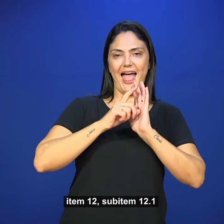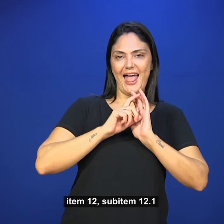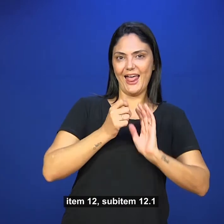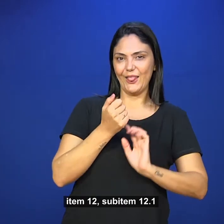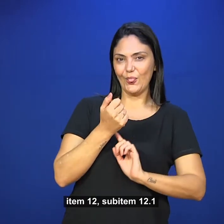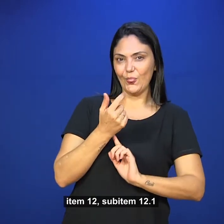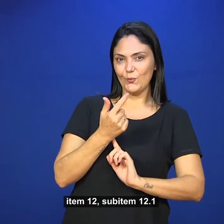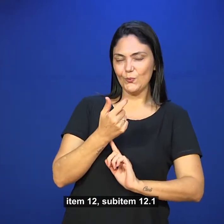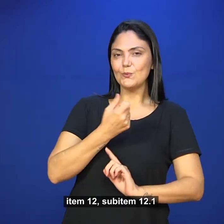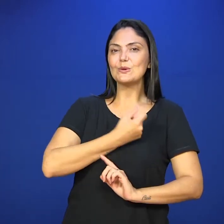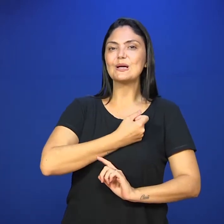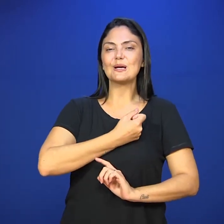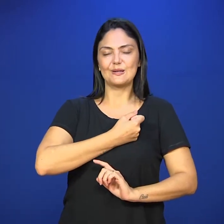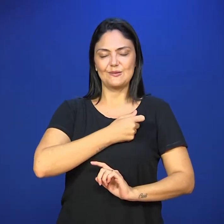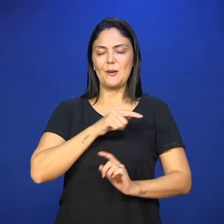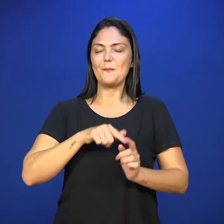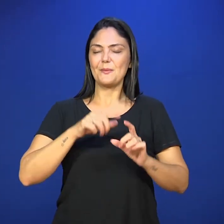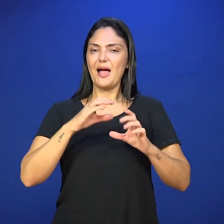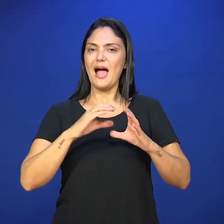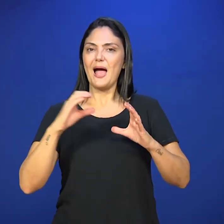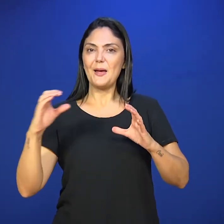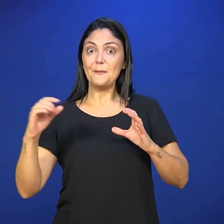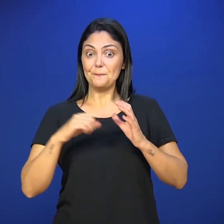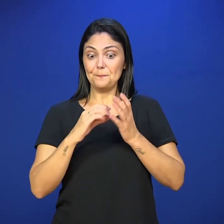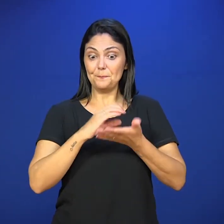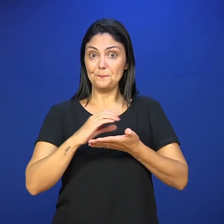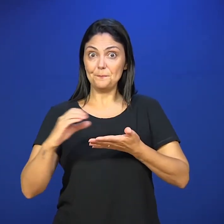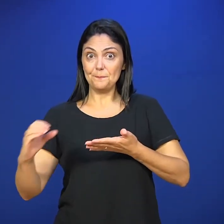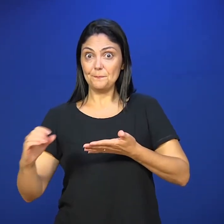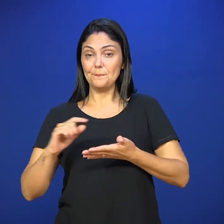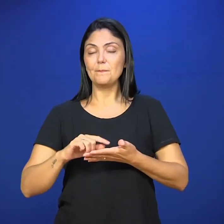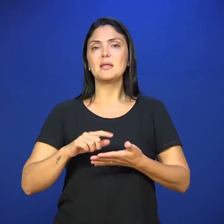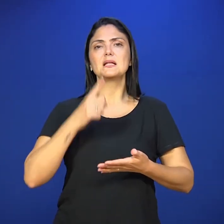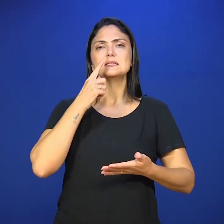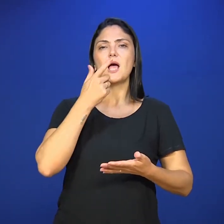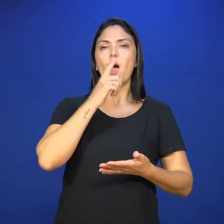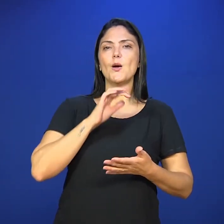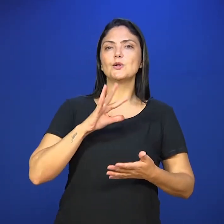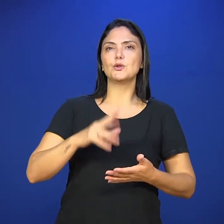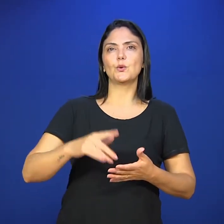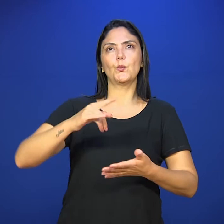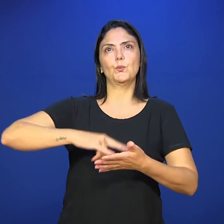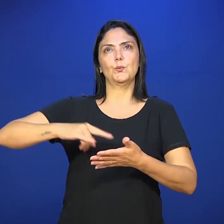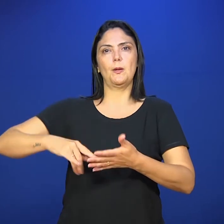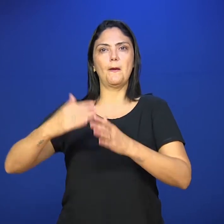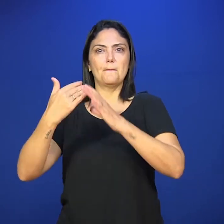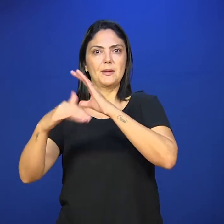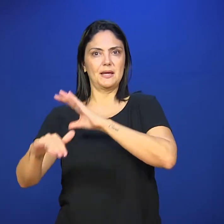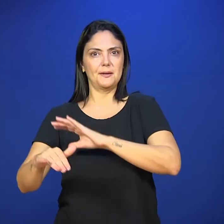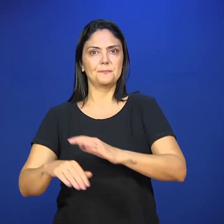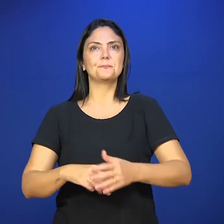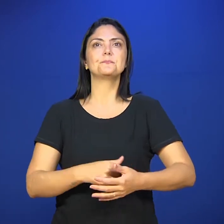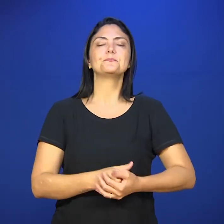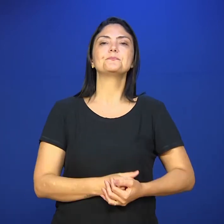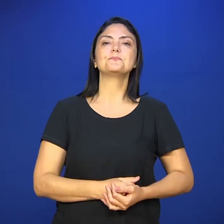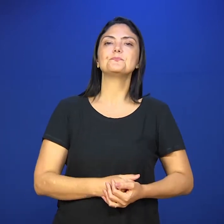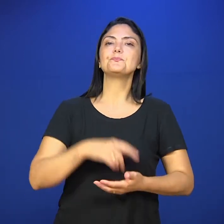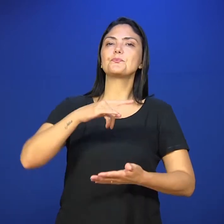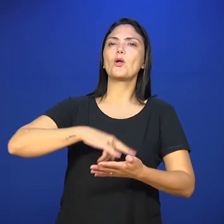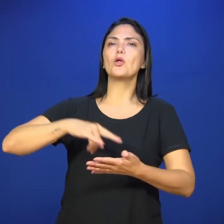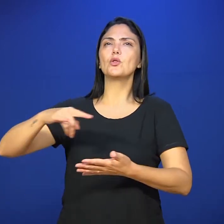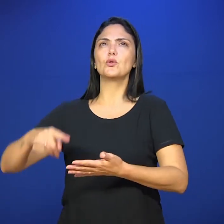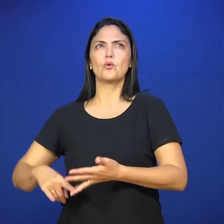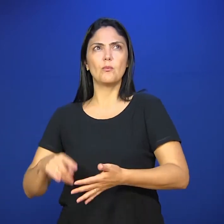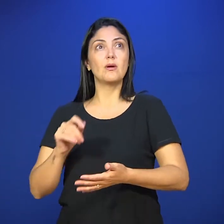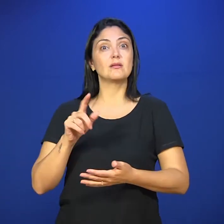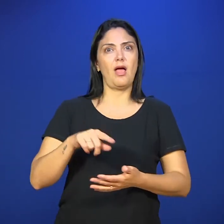subitem 12.1 deste capítulo, sob pena de indeferimento de matrícula. 5. Os documentos